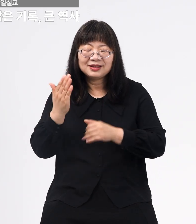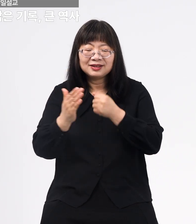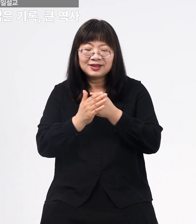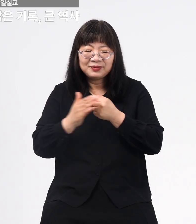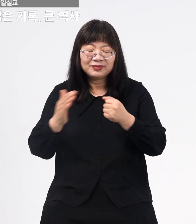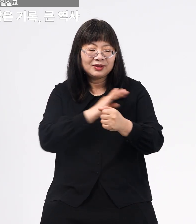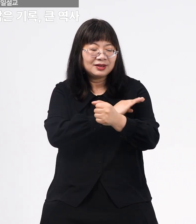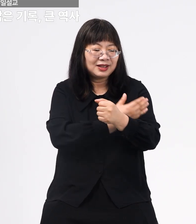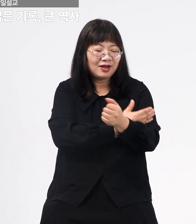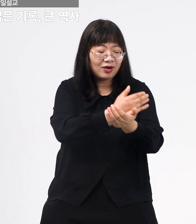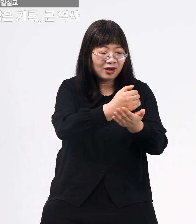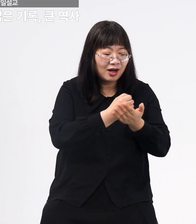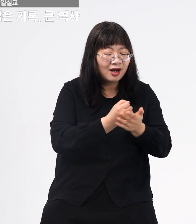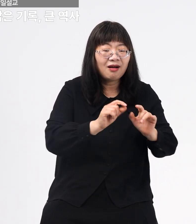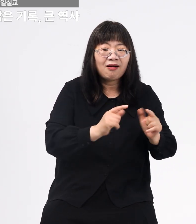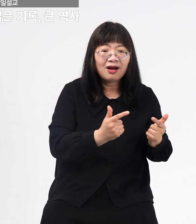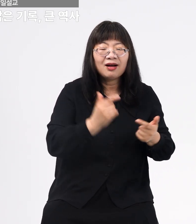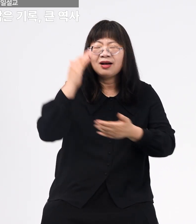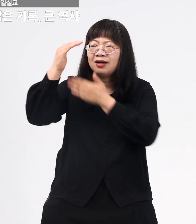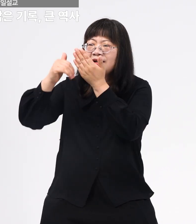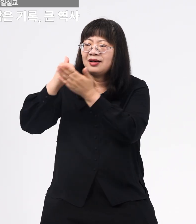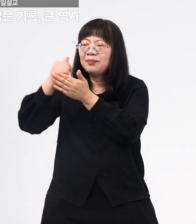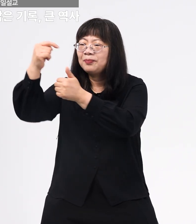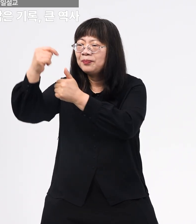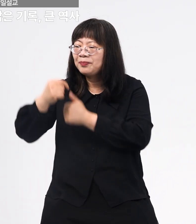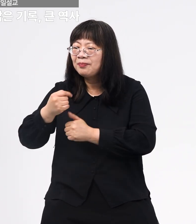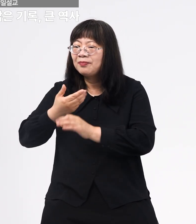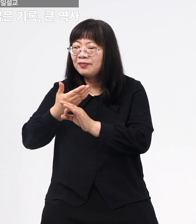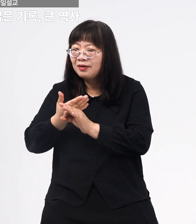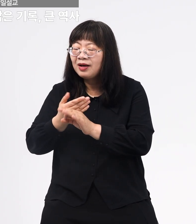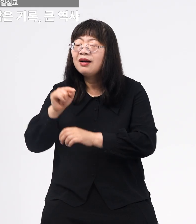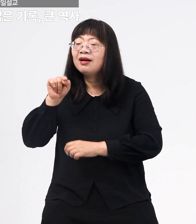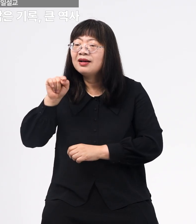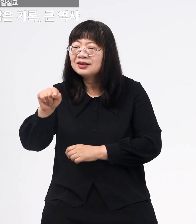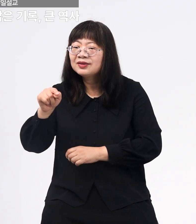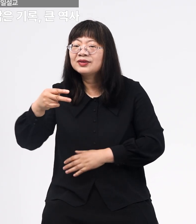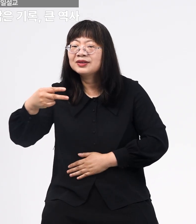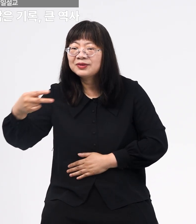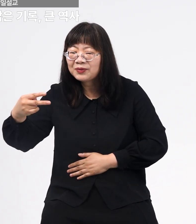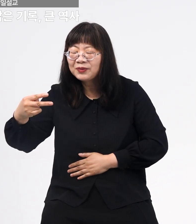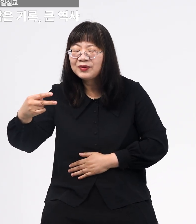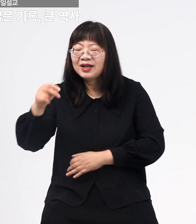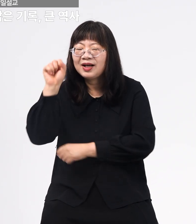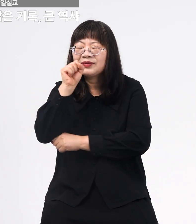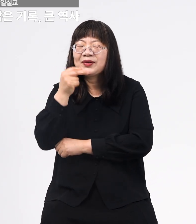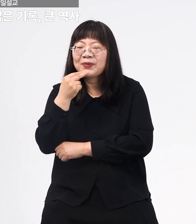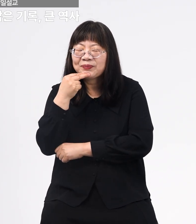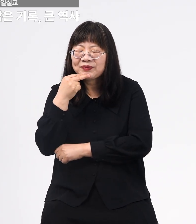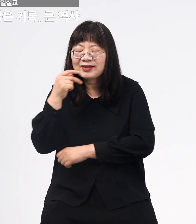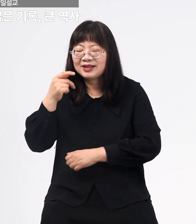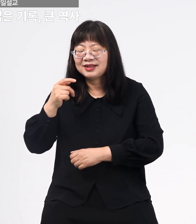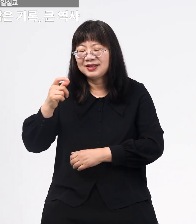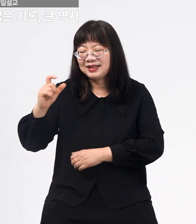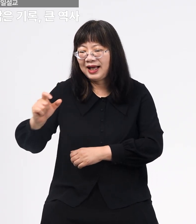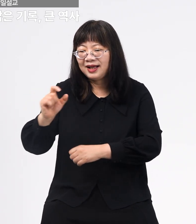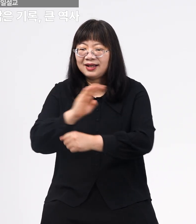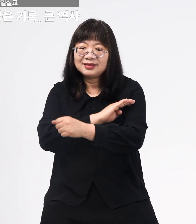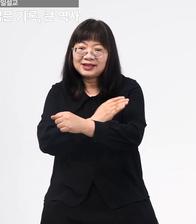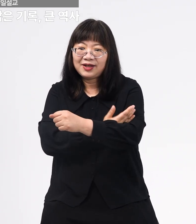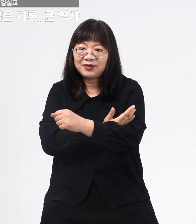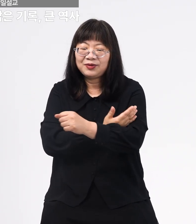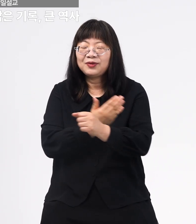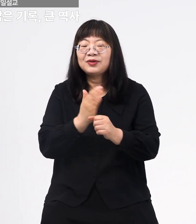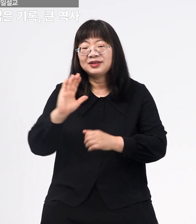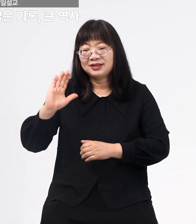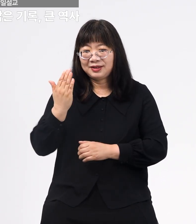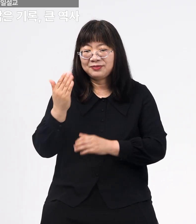아니에요. 하나님이 명하시면 그게 흔들릴 수 없는 자격입니다.